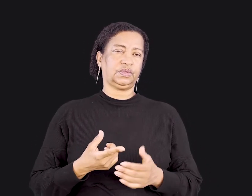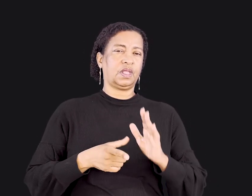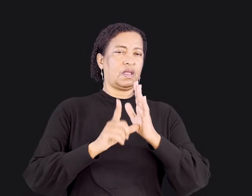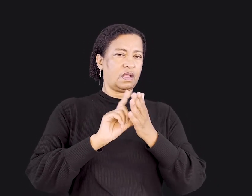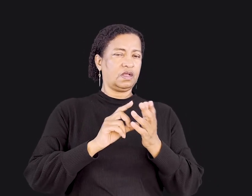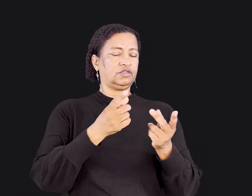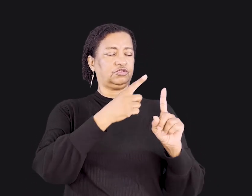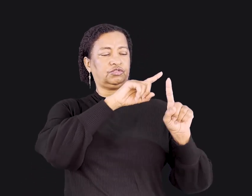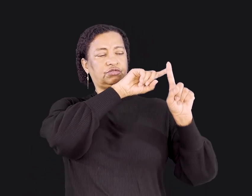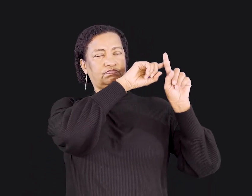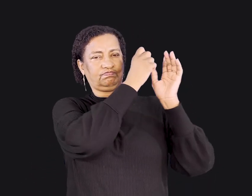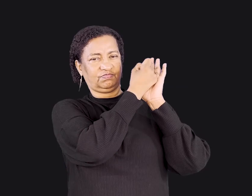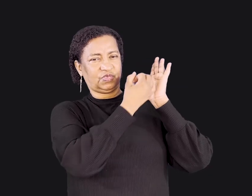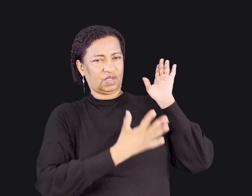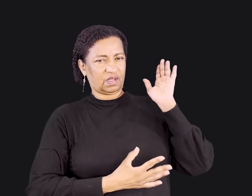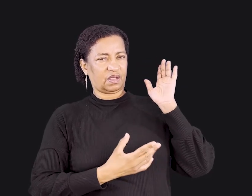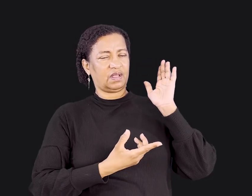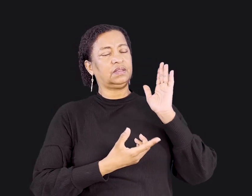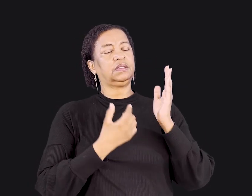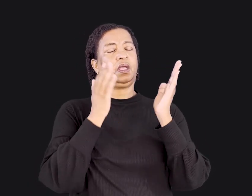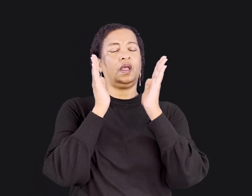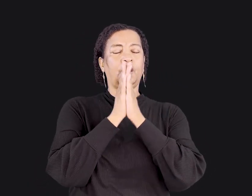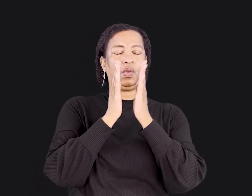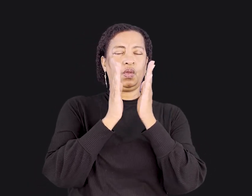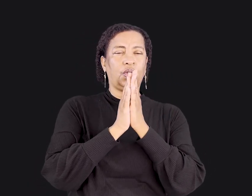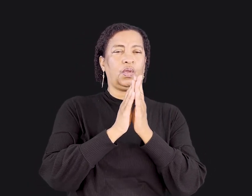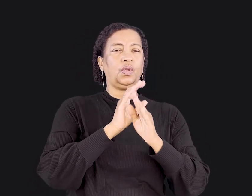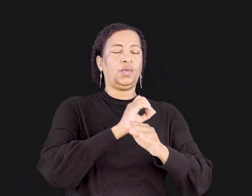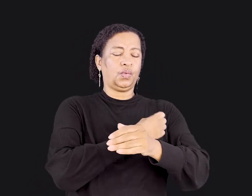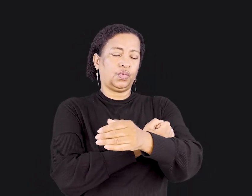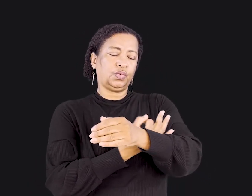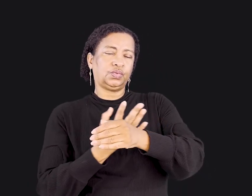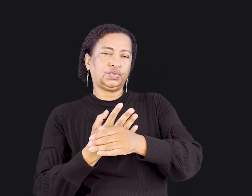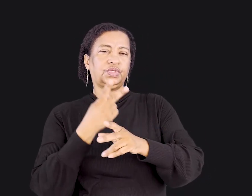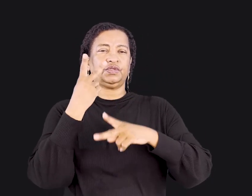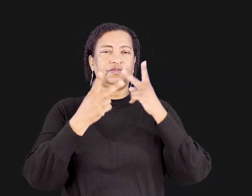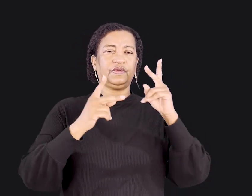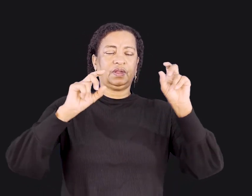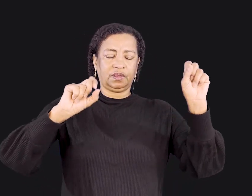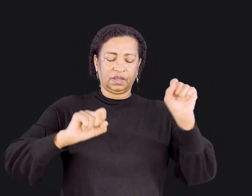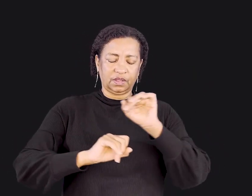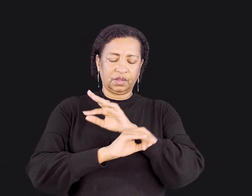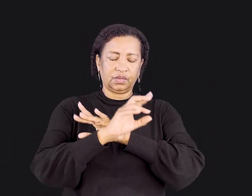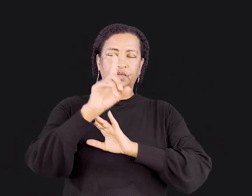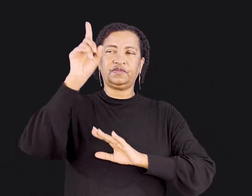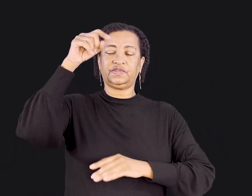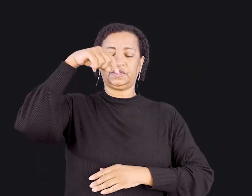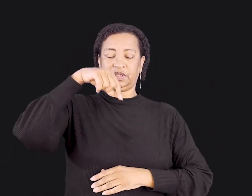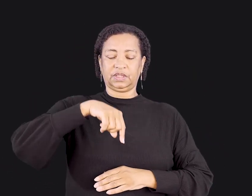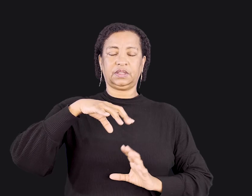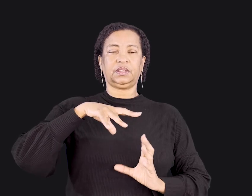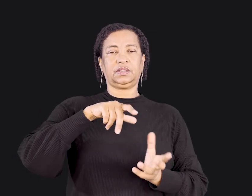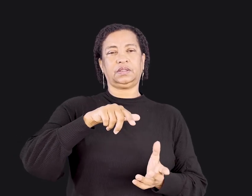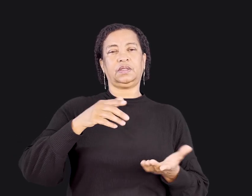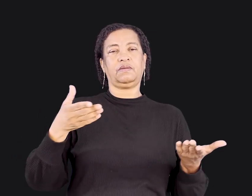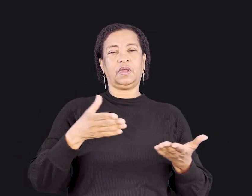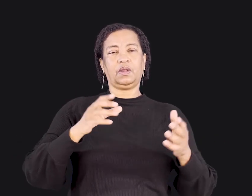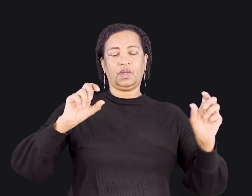crucificado, Jesus orou no jardim, dizendo, eu te glorifiquei na terra. Agora, Pai, glorifica-me junto a ti, com a glória que eu